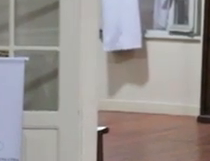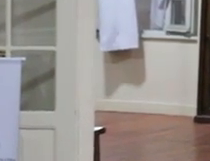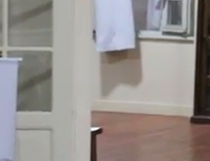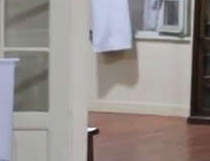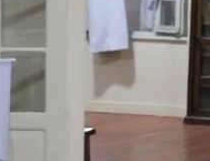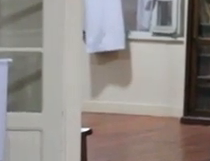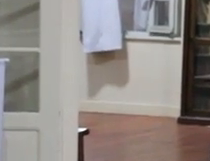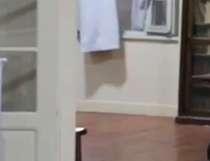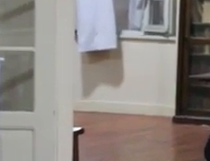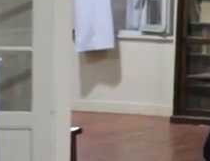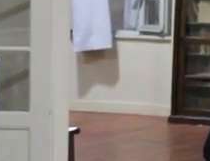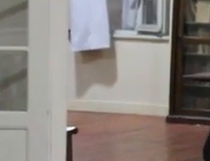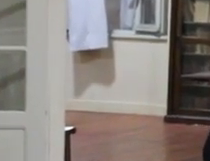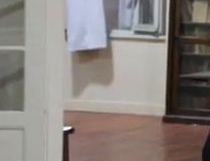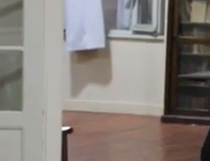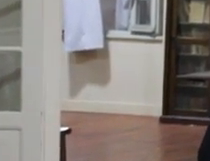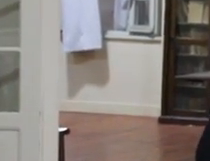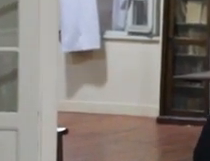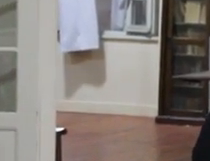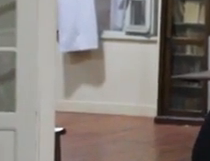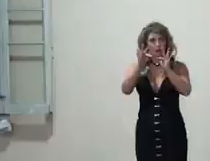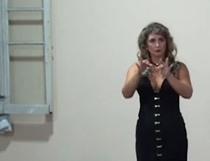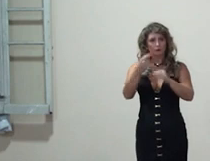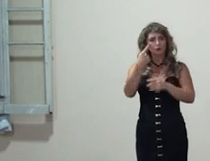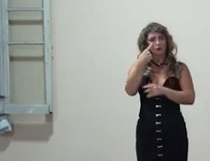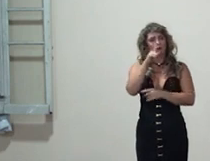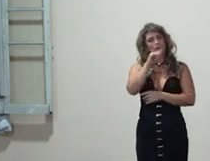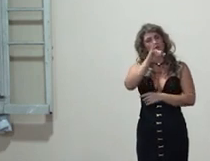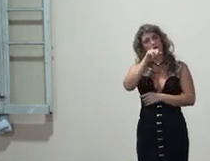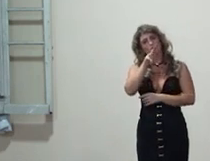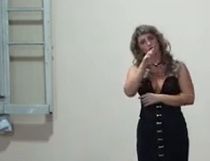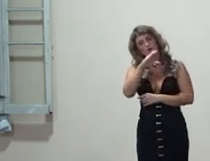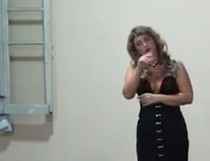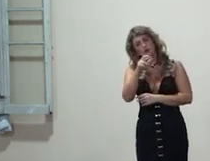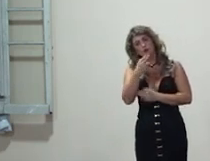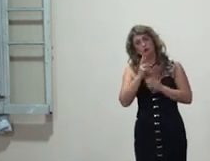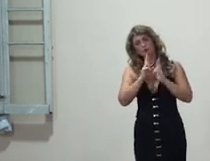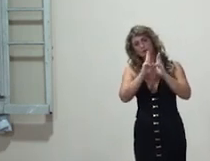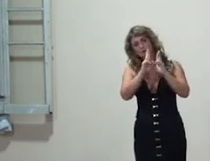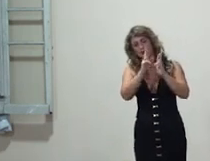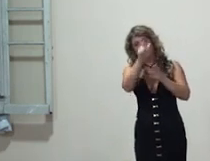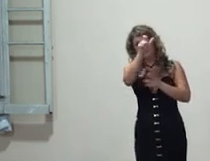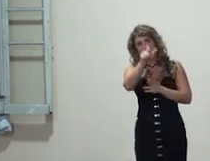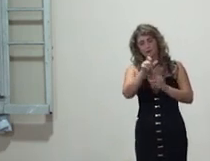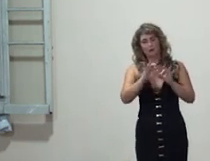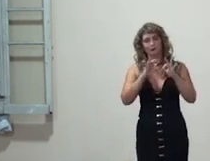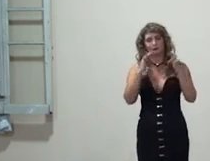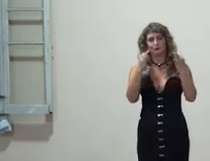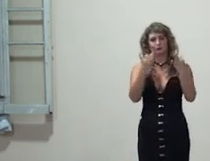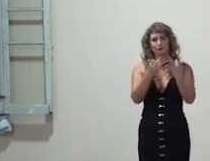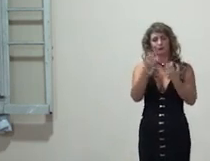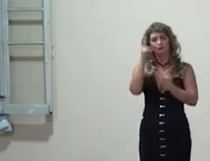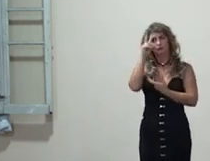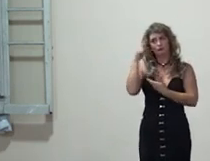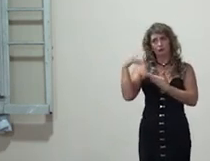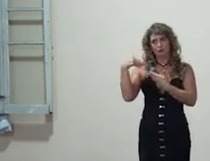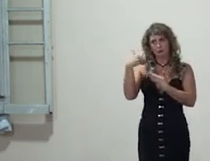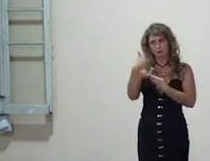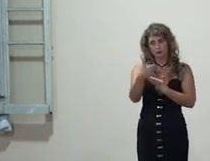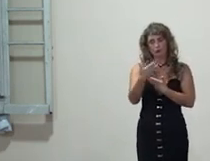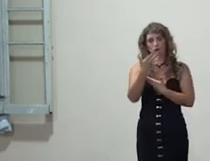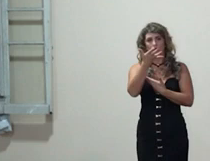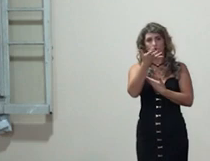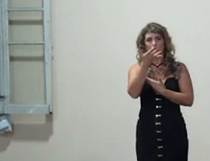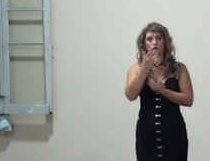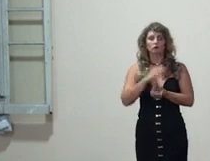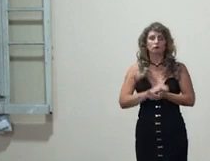Literário para fechar, mas eu gostaria de ouvir o Juca, porque eu tenho muito respeito por você, Juca, pela tua família, pela tua história. Eu queria